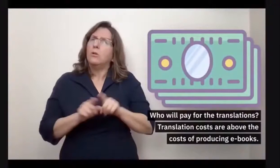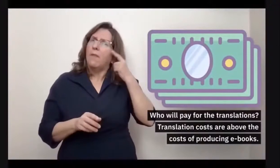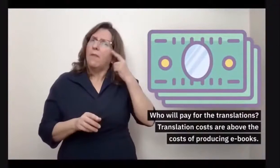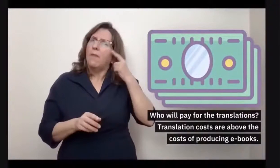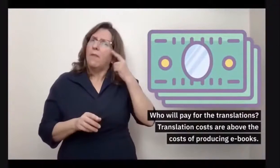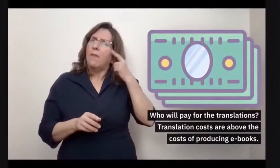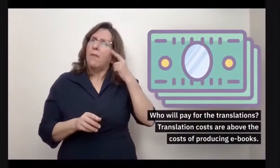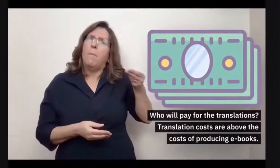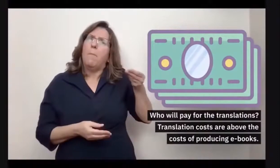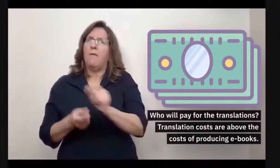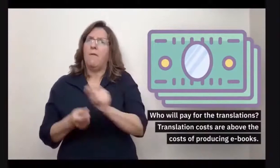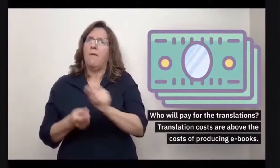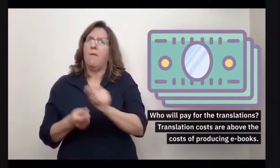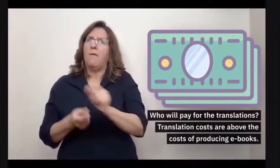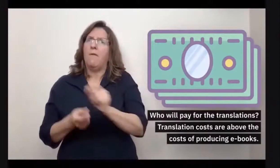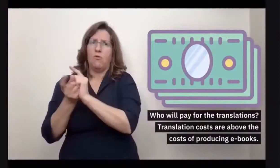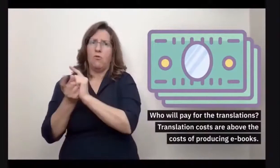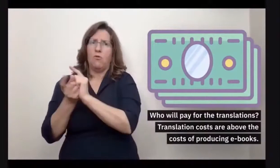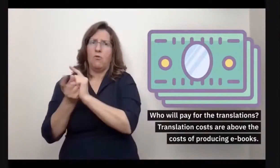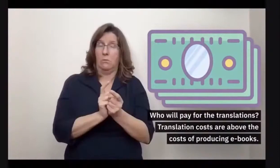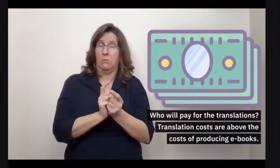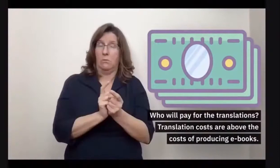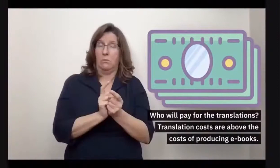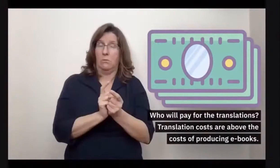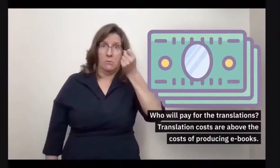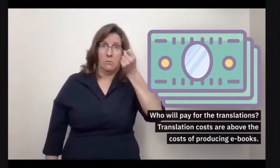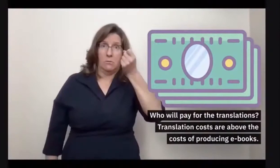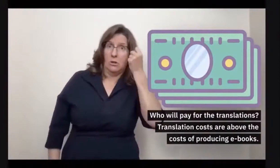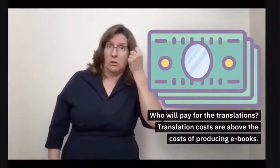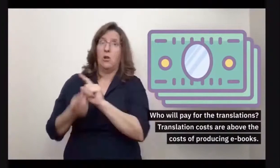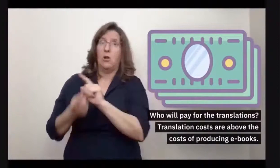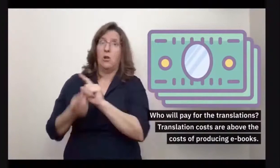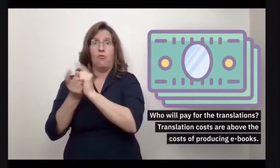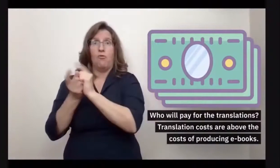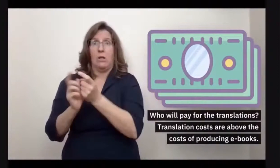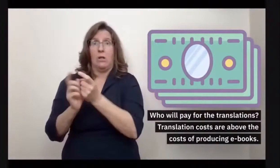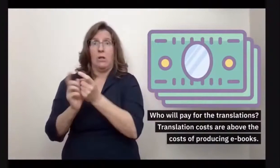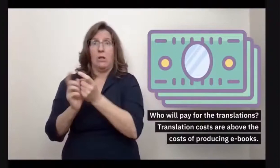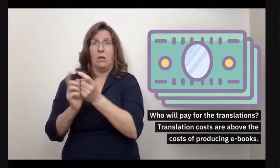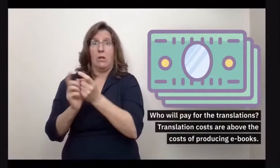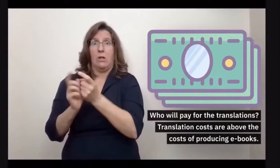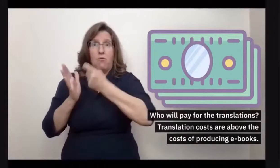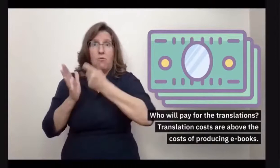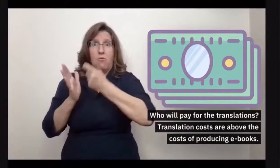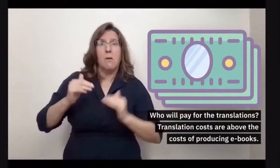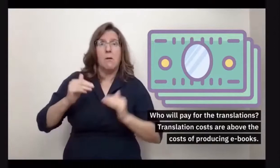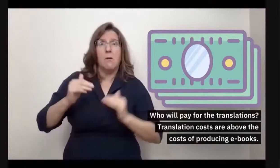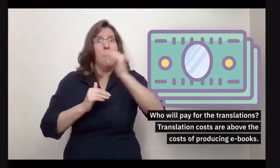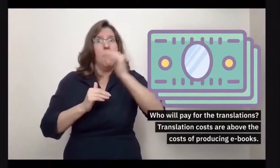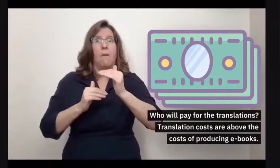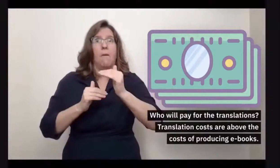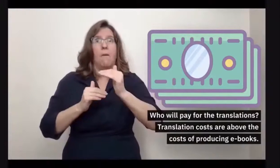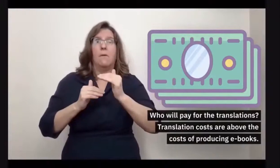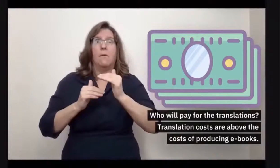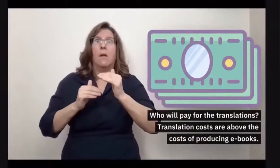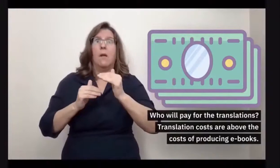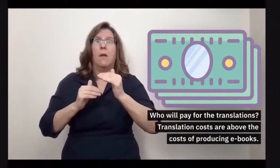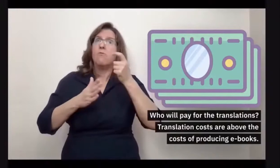Otro aspecto a considerar es cuánto de la educación abierta se puede traducir, porque eso requiere mucho